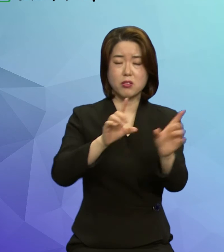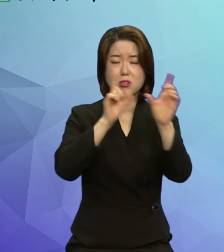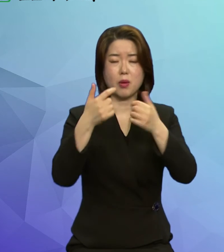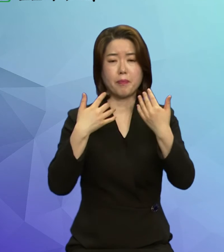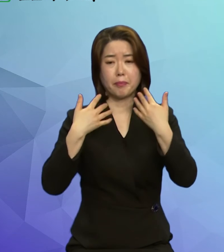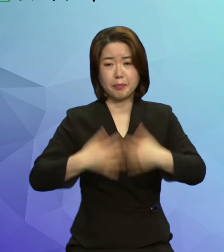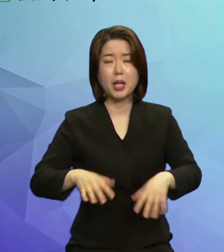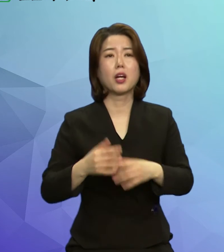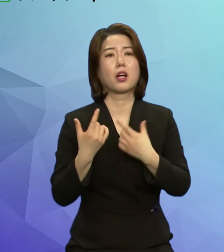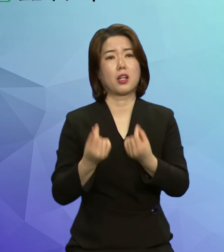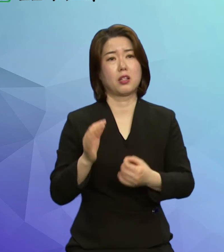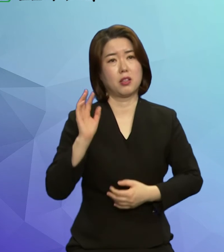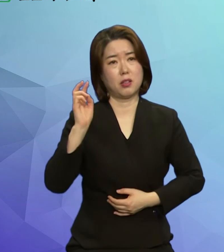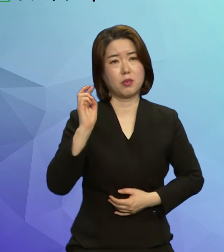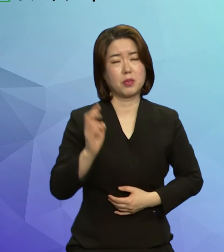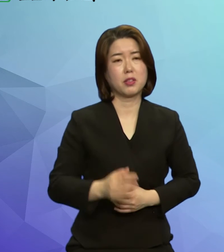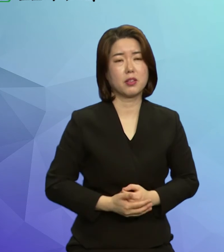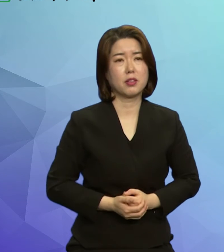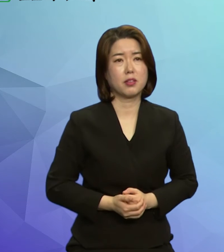거예요.